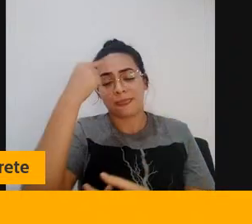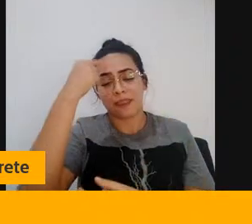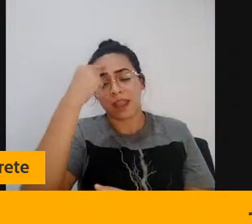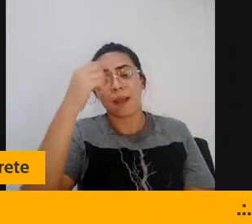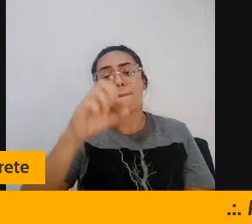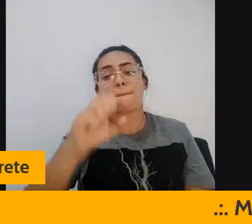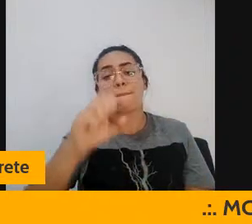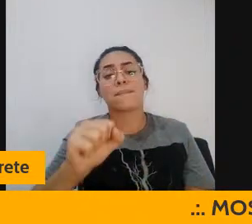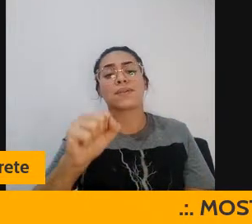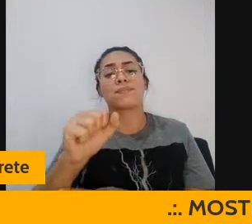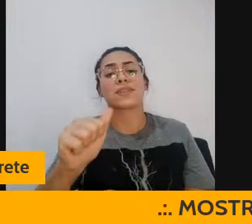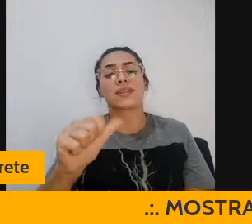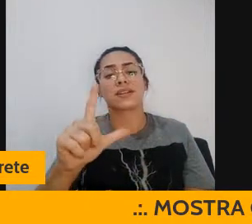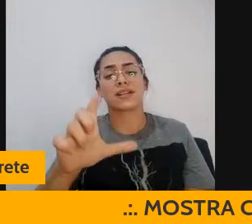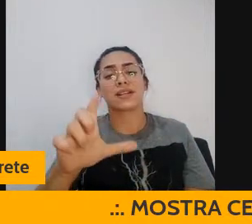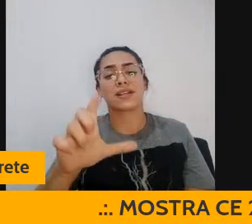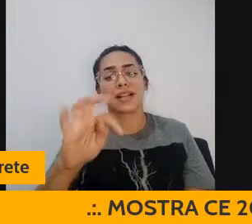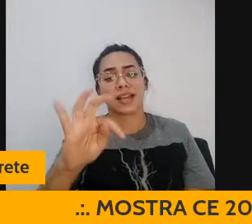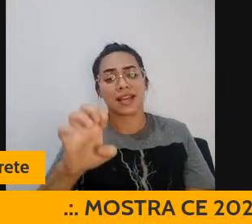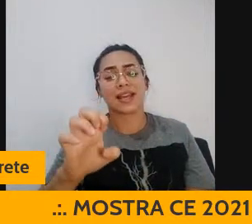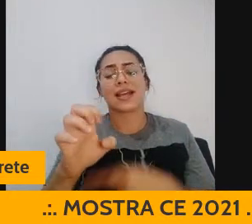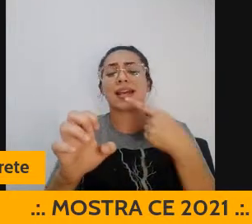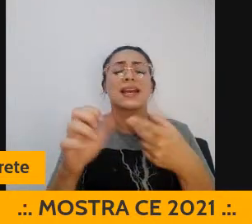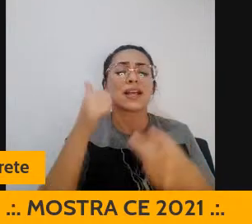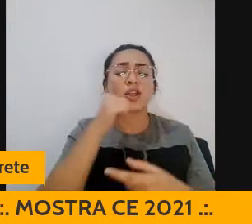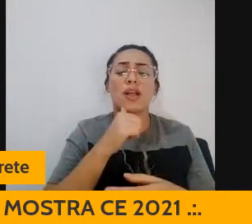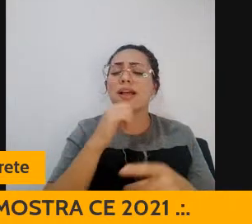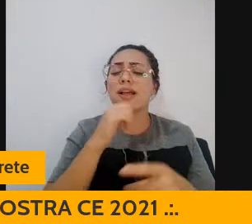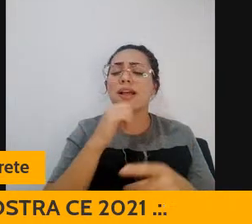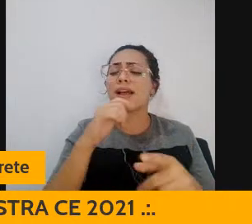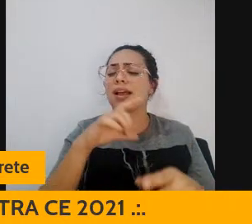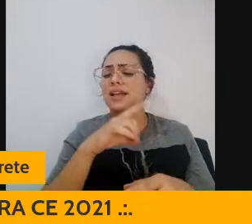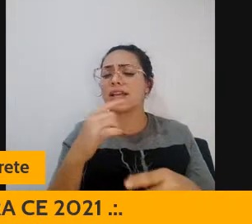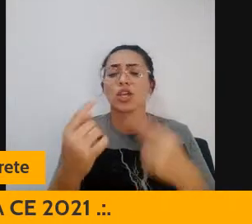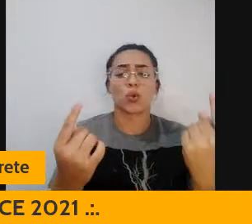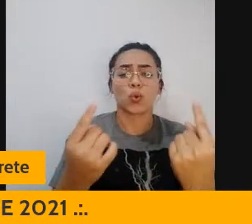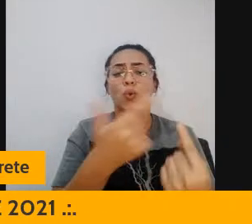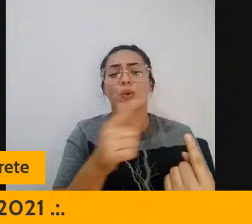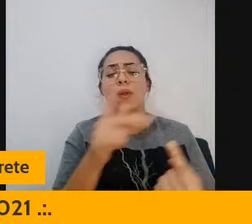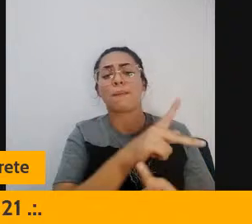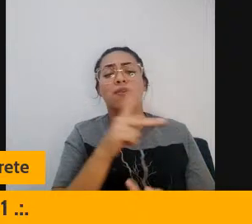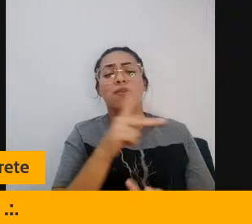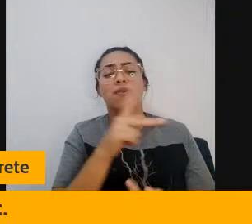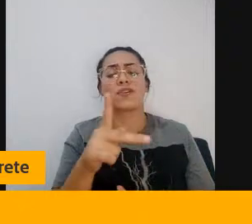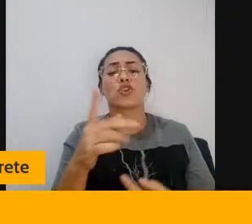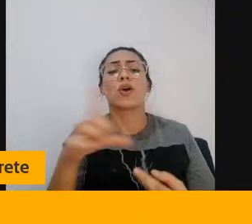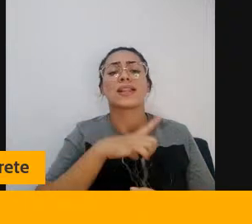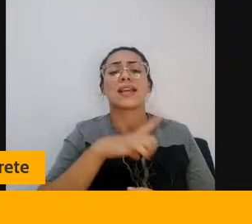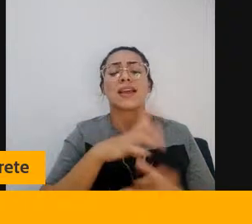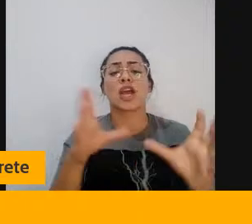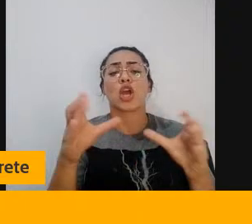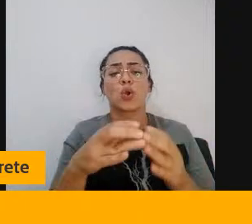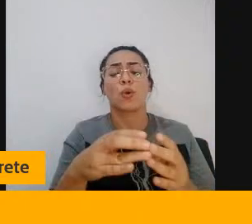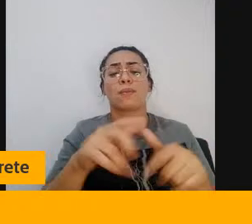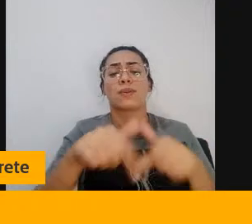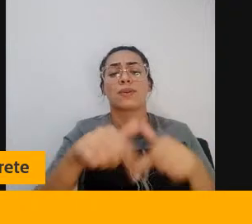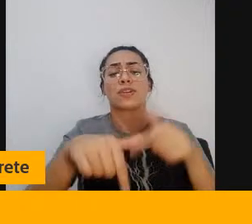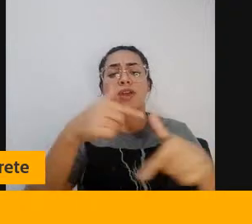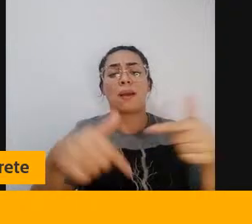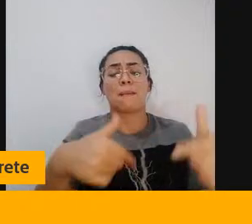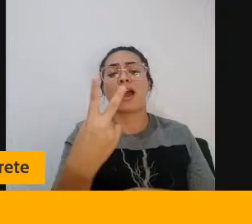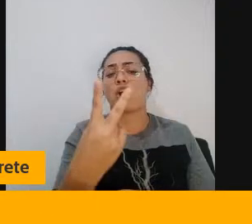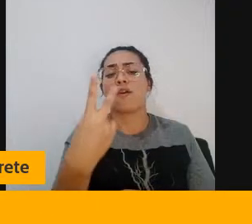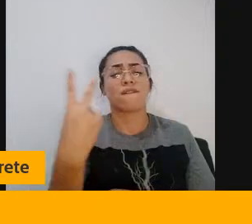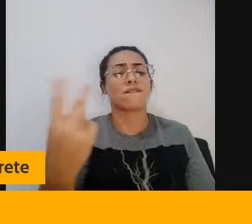e o Tim, nós tivemos 22 grupos de trabalho. discutindo as temáticas mais diversas,